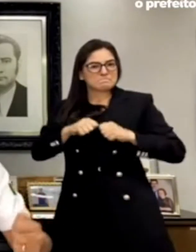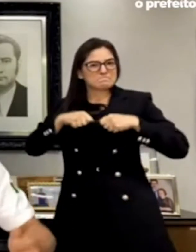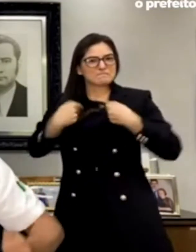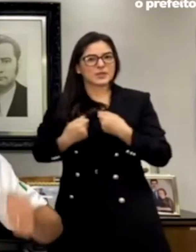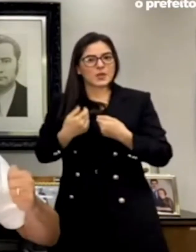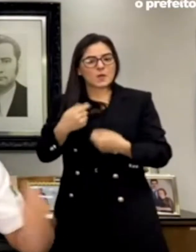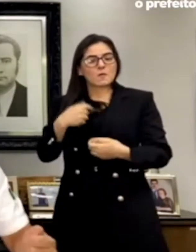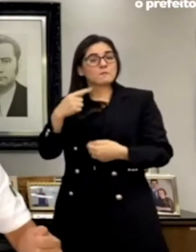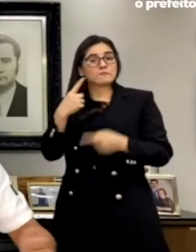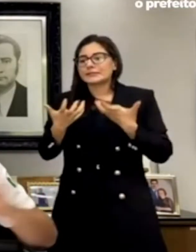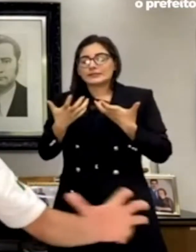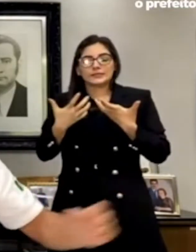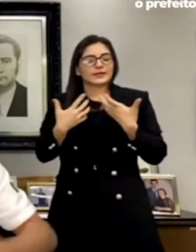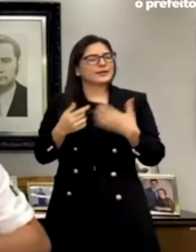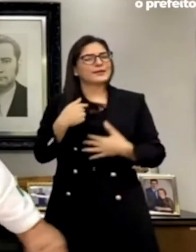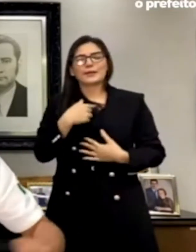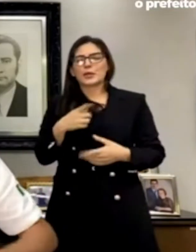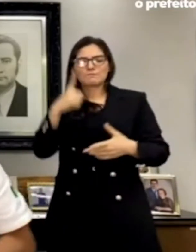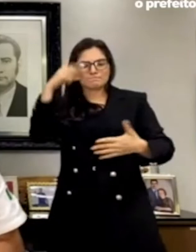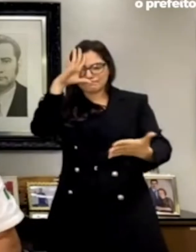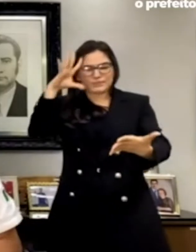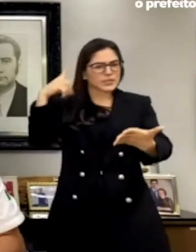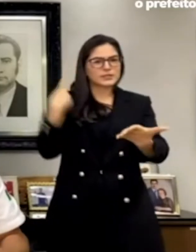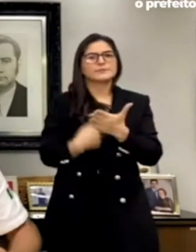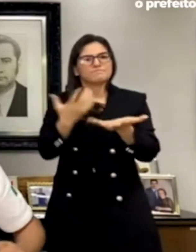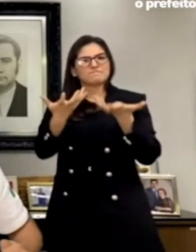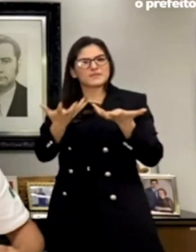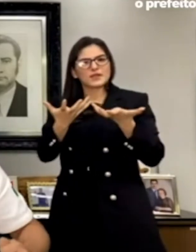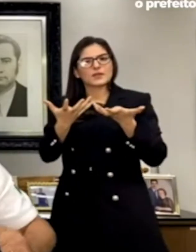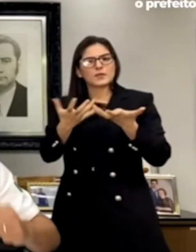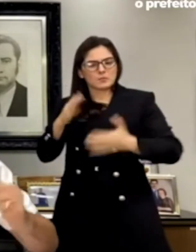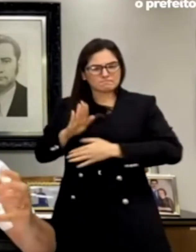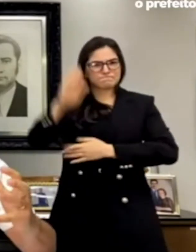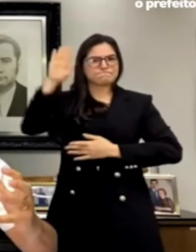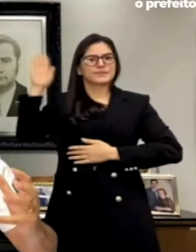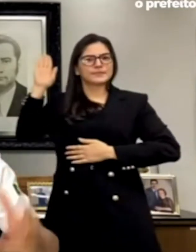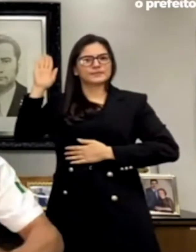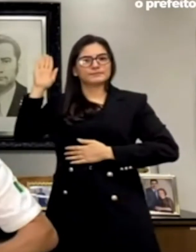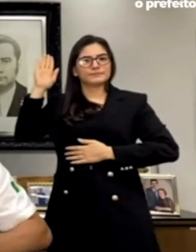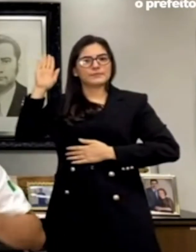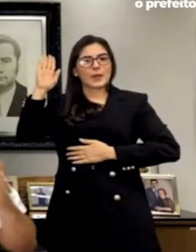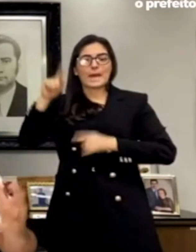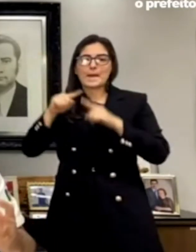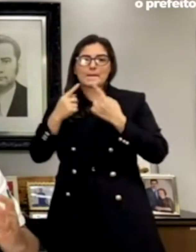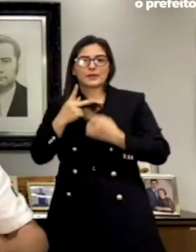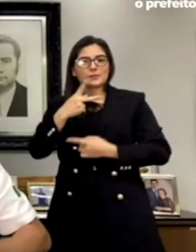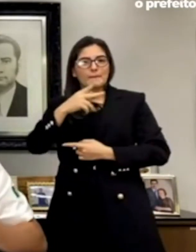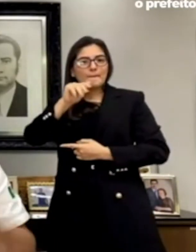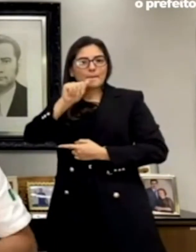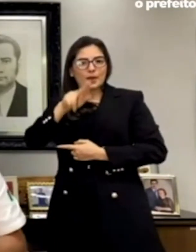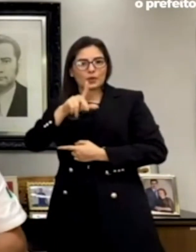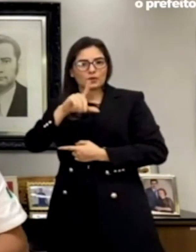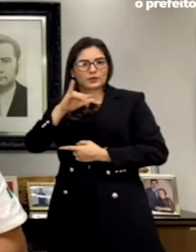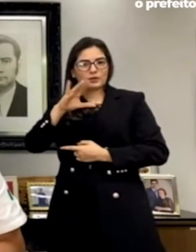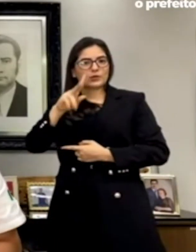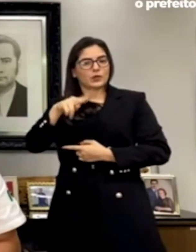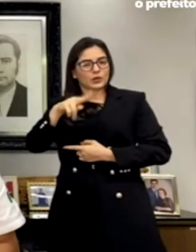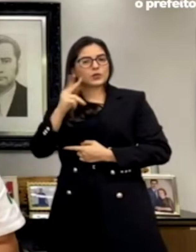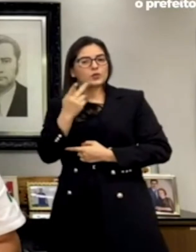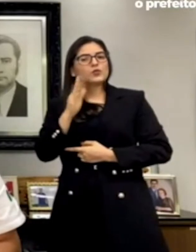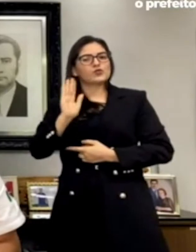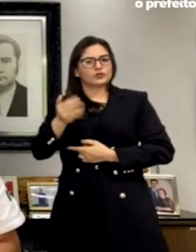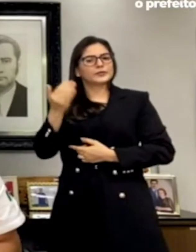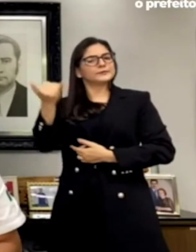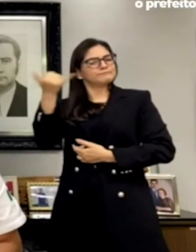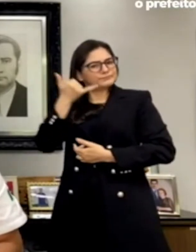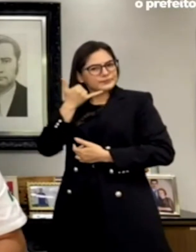do embate, eu sou do debate. Falei, olha, eu decidi, eu quero ser candidato. E o Paulinho já tinha falado comigo, eu iria me filiar ao